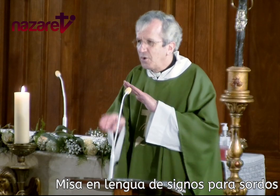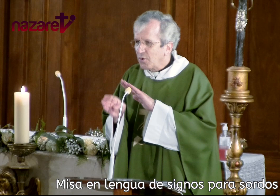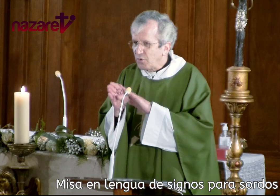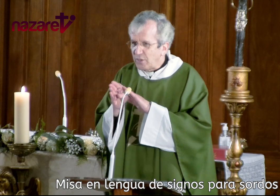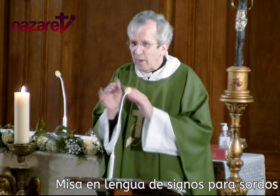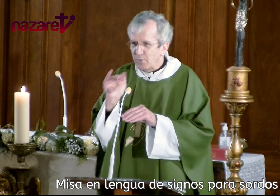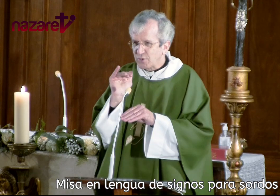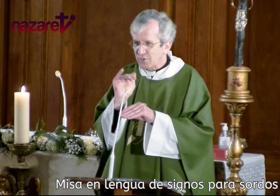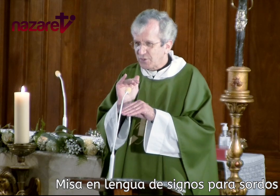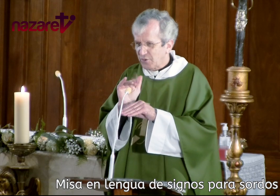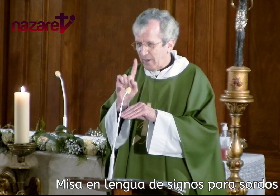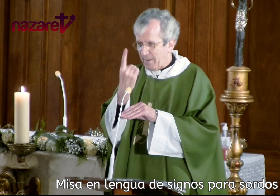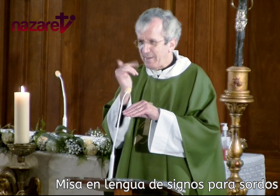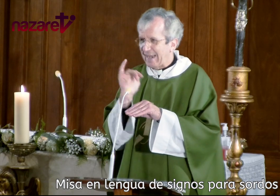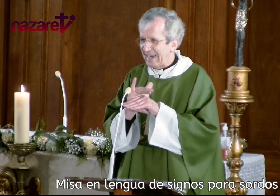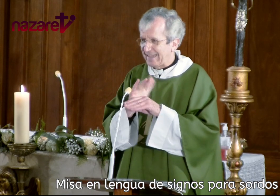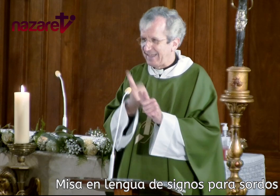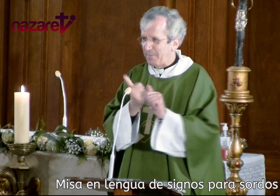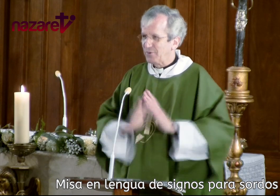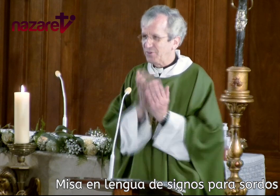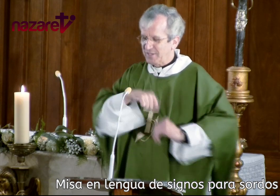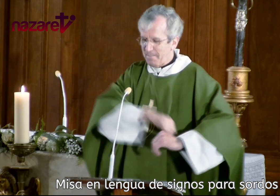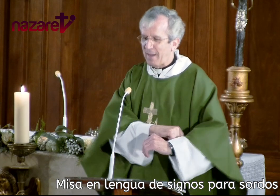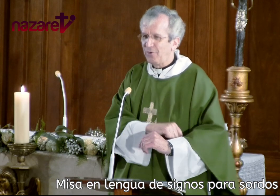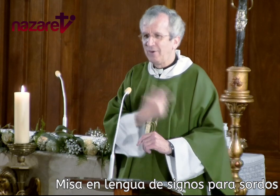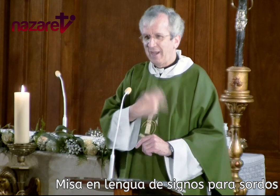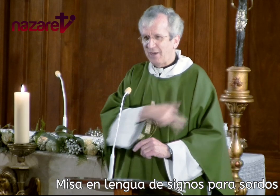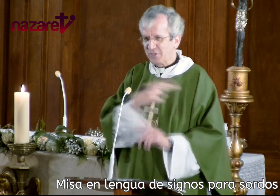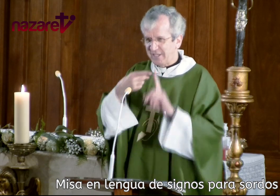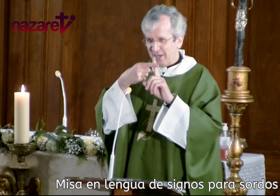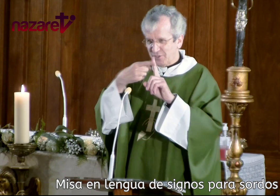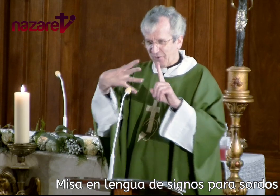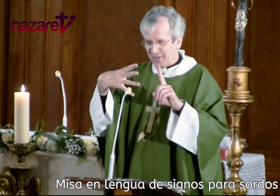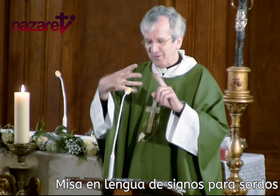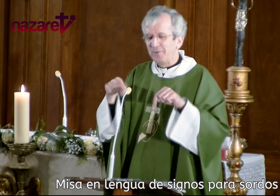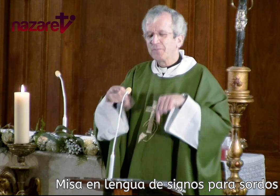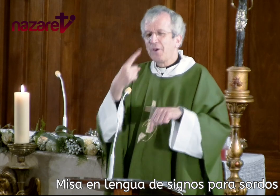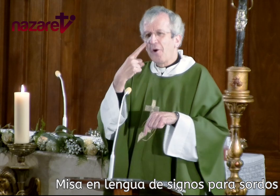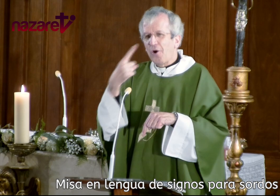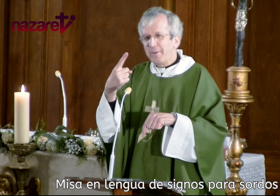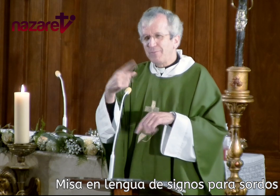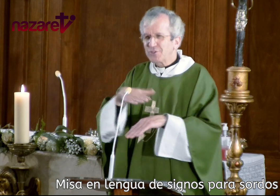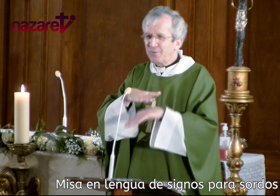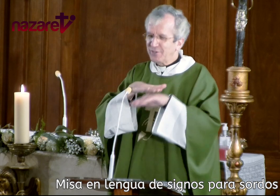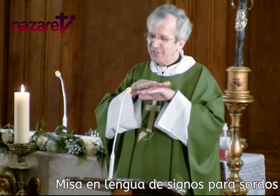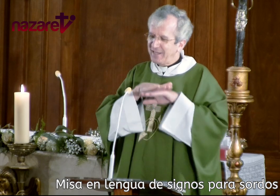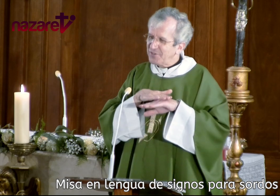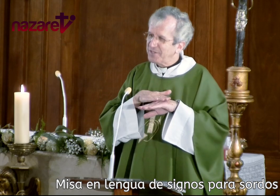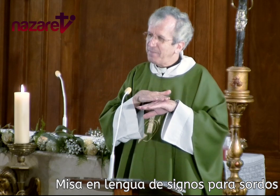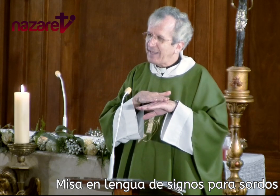continuamos con la primera carta del apóstol san pablo a los cristianos de corinto hoy veremos como nos invita a